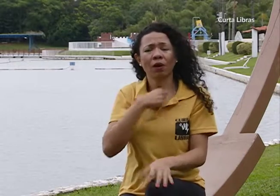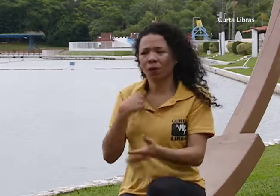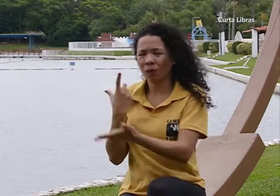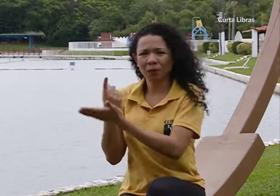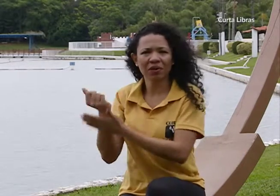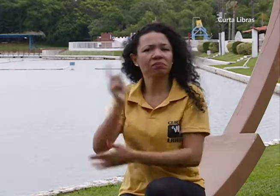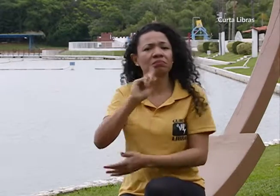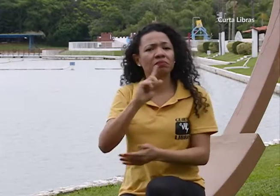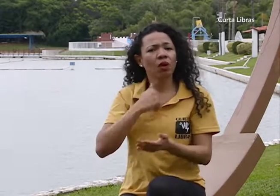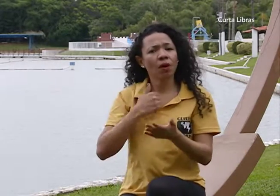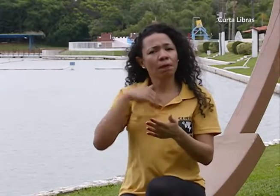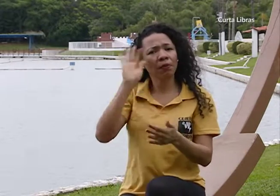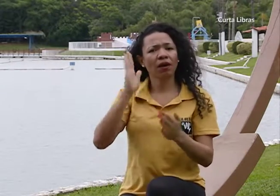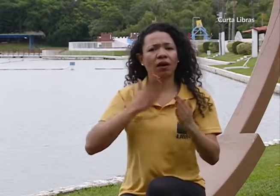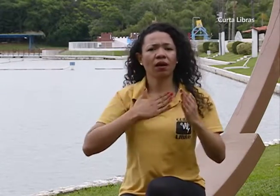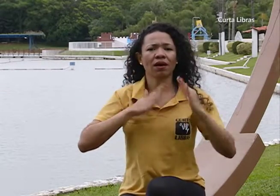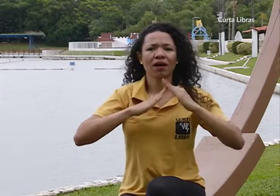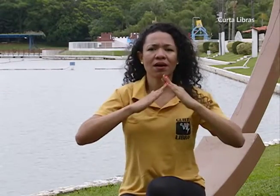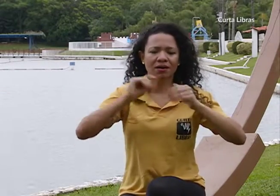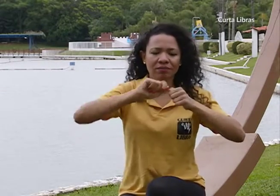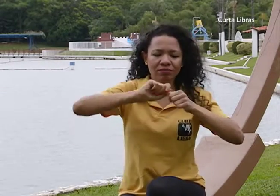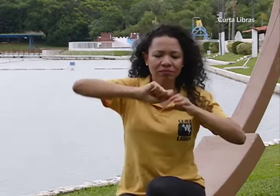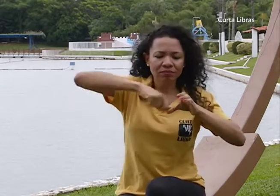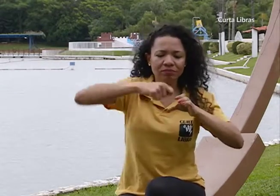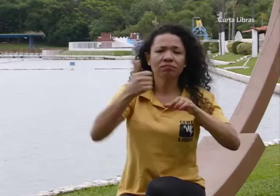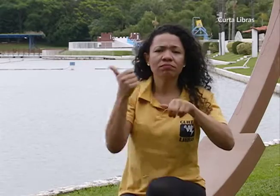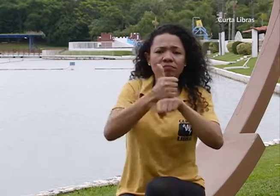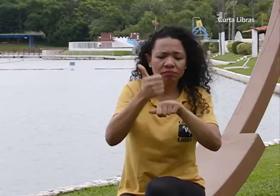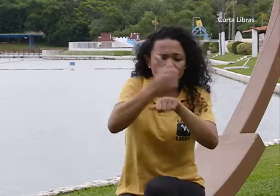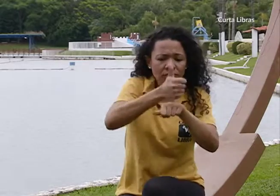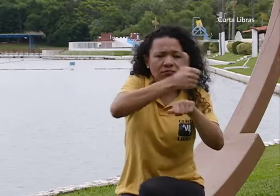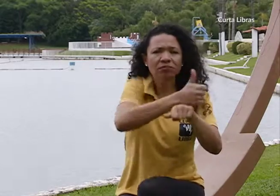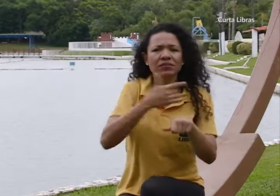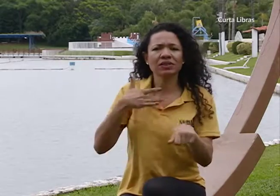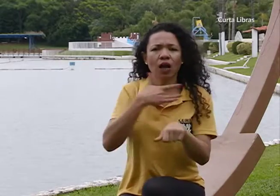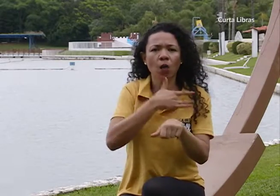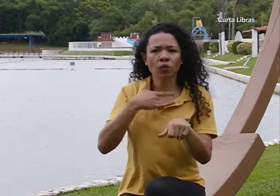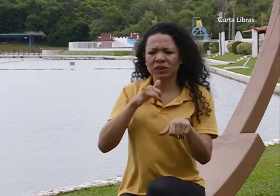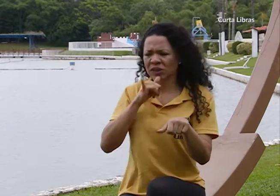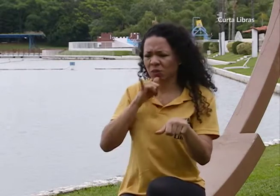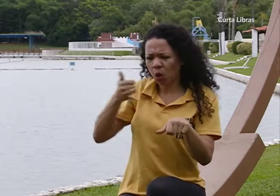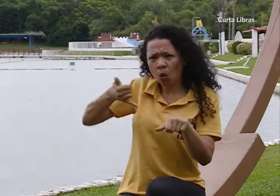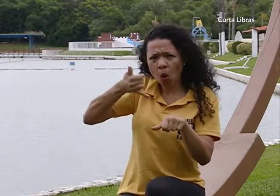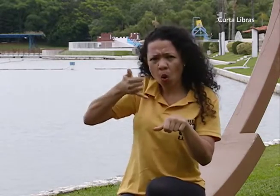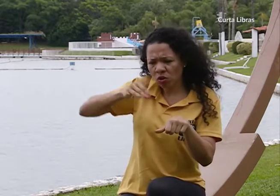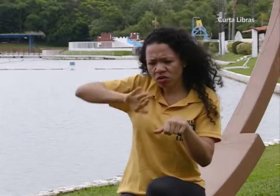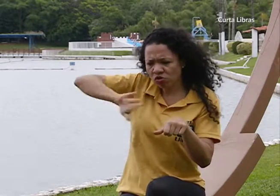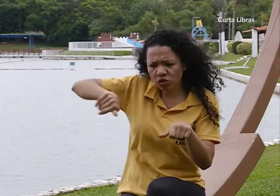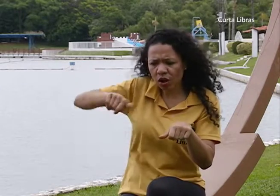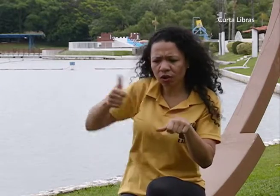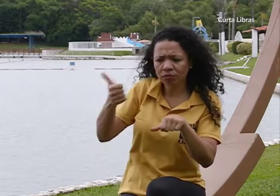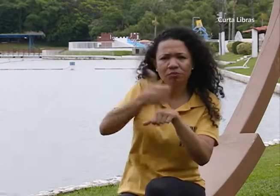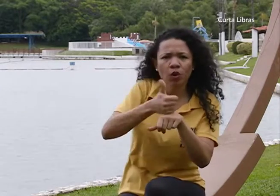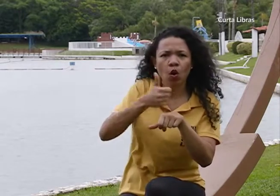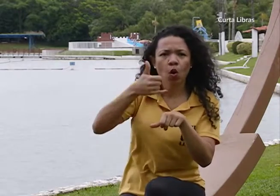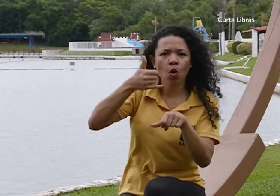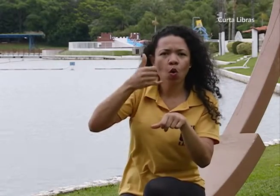O pão também. Você não precisa comprar fora. Pode fazer. Eu sempre faço pão na minha casa e vou acrescentando